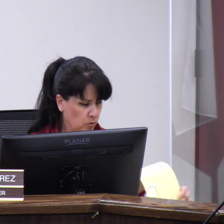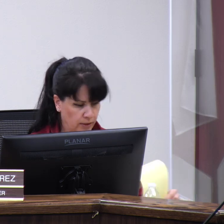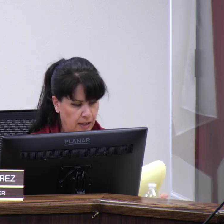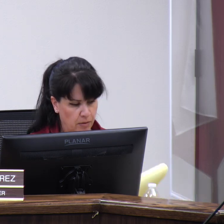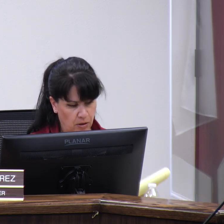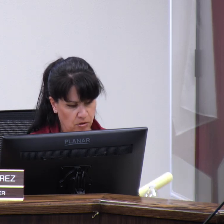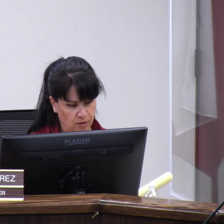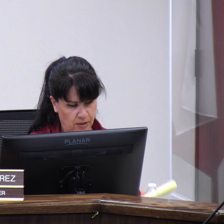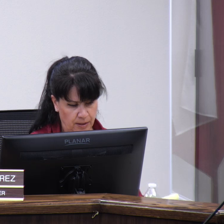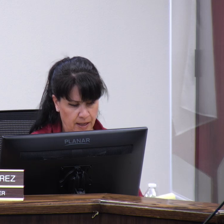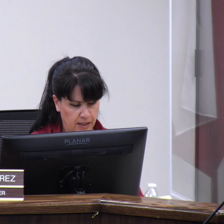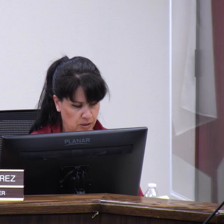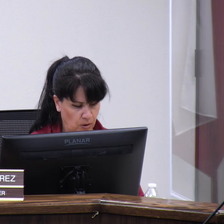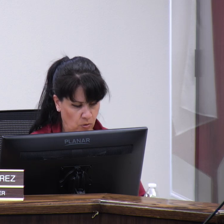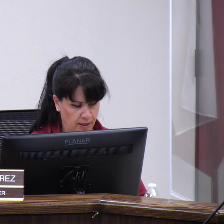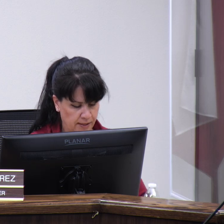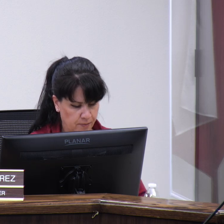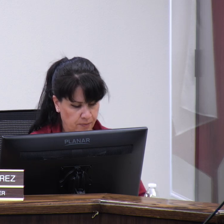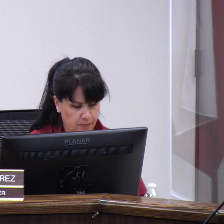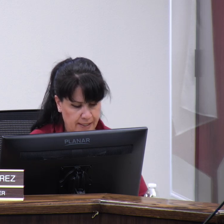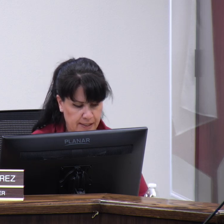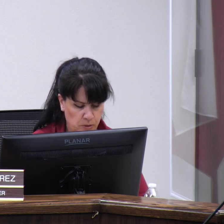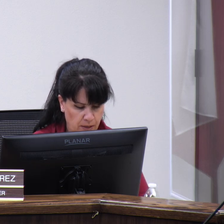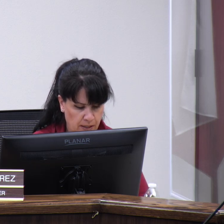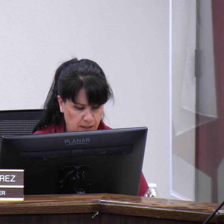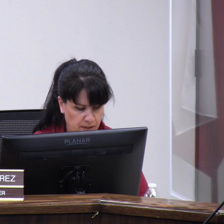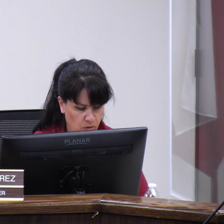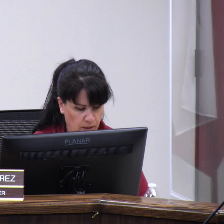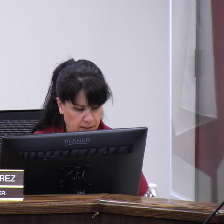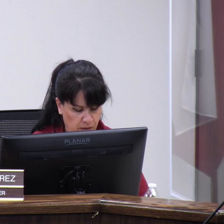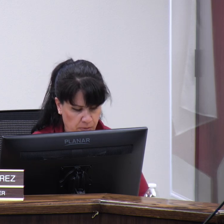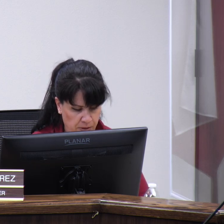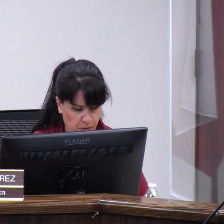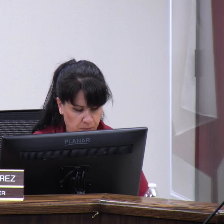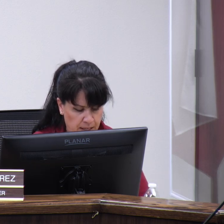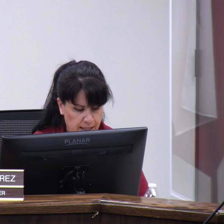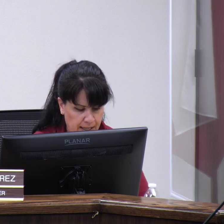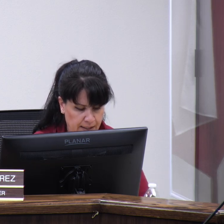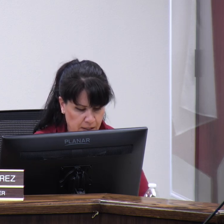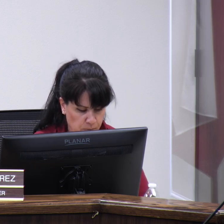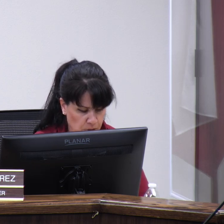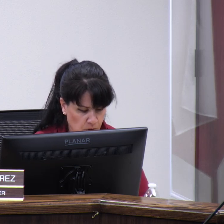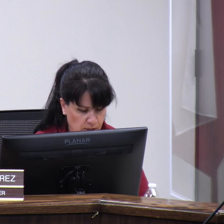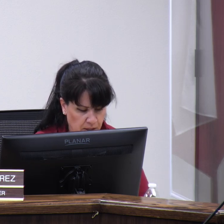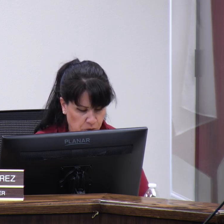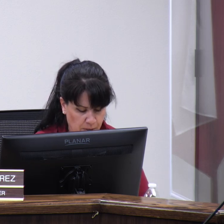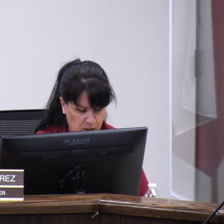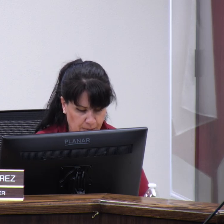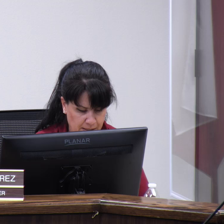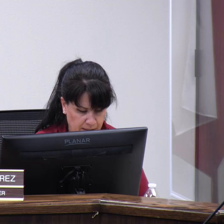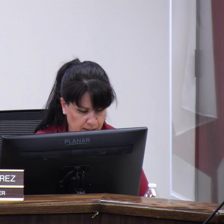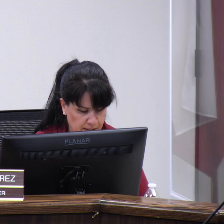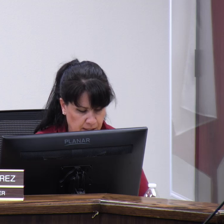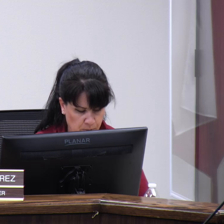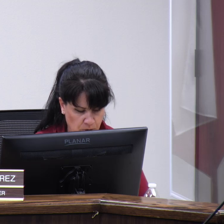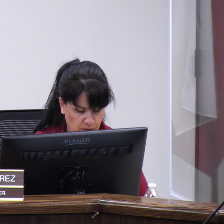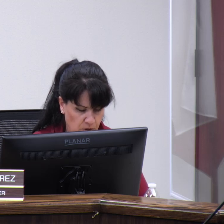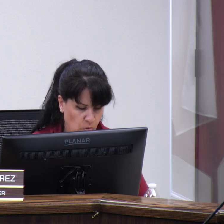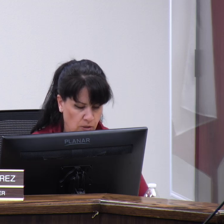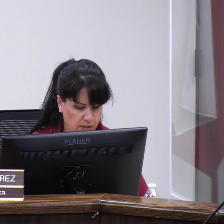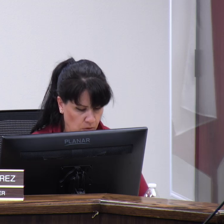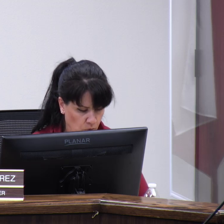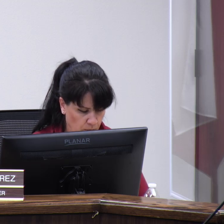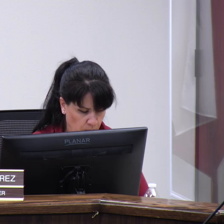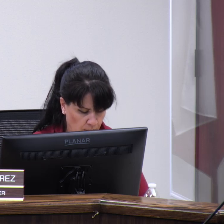van a resultar en menos efectividad a las vacunas. ¿Qué se espera en el estado durante el invierno? Que la transmisión sea 2 veces más intensa si las personas